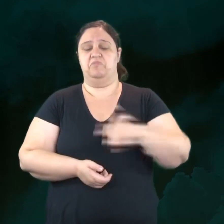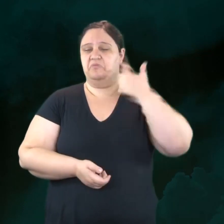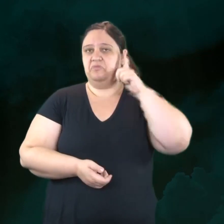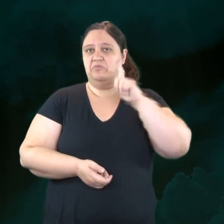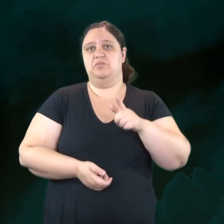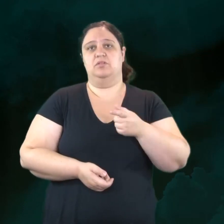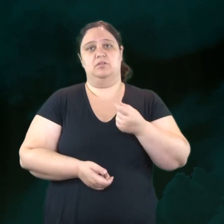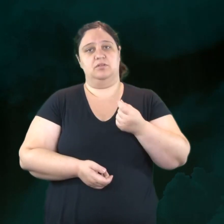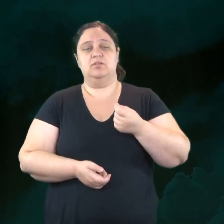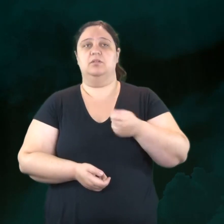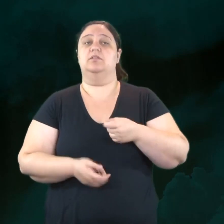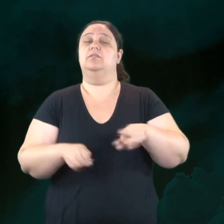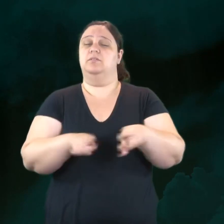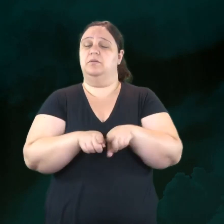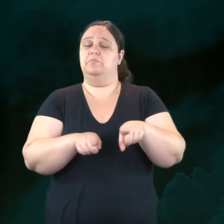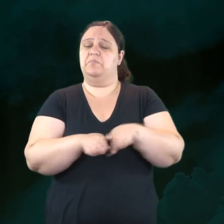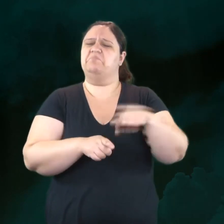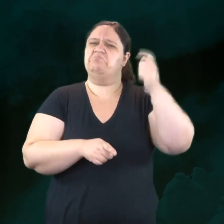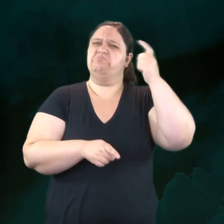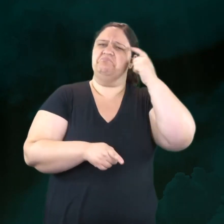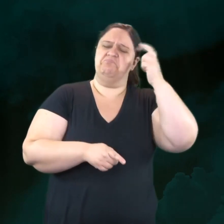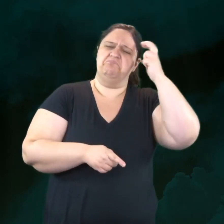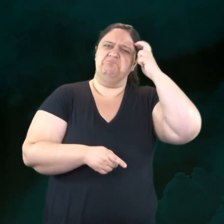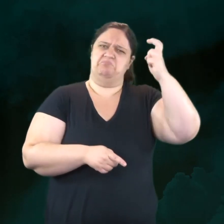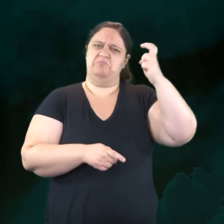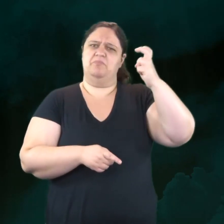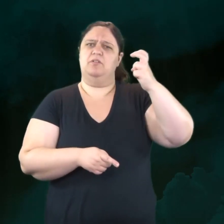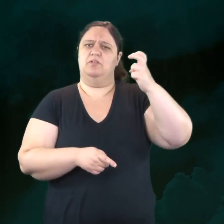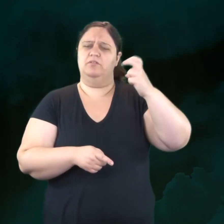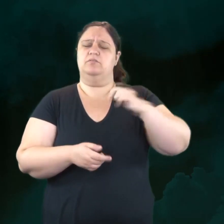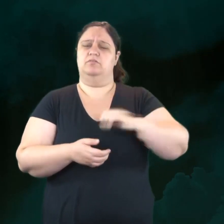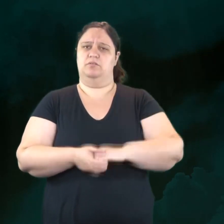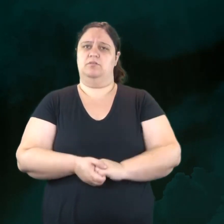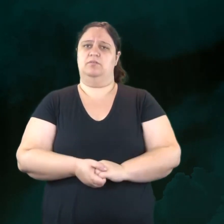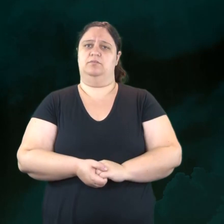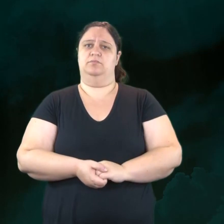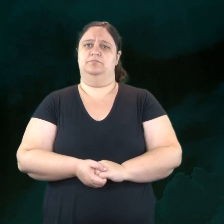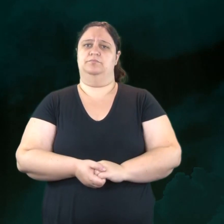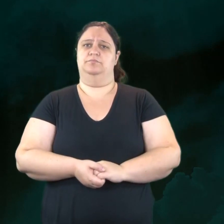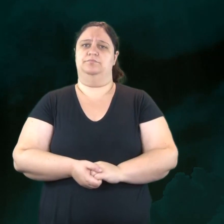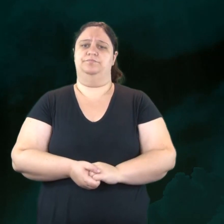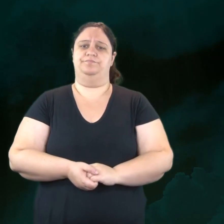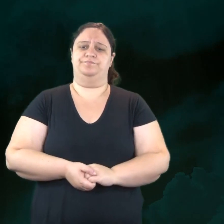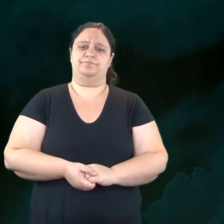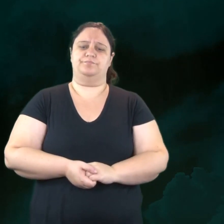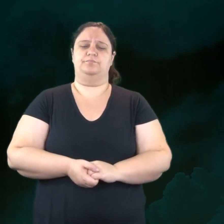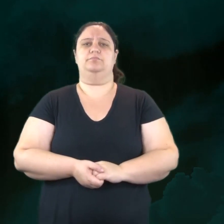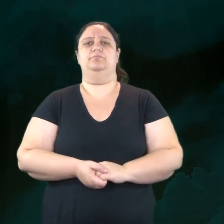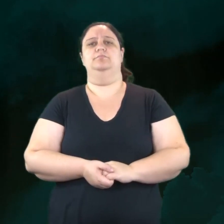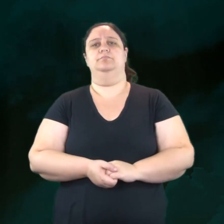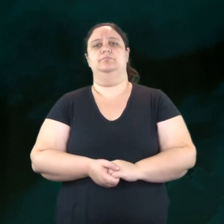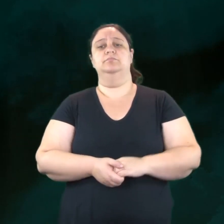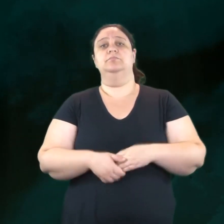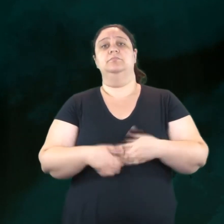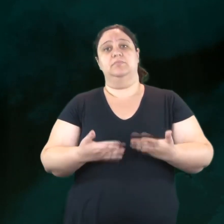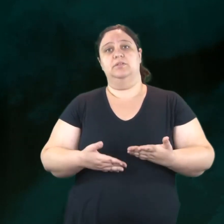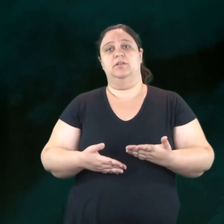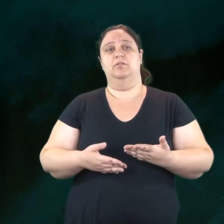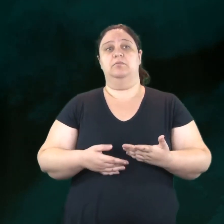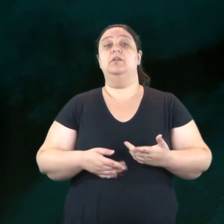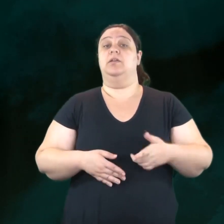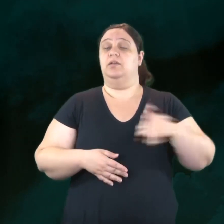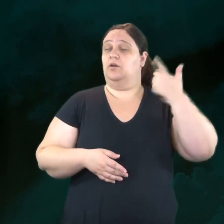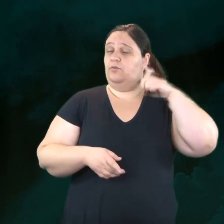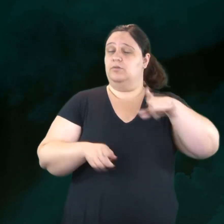consegue ter bom entendimento da palavra, e também tinham recursos financeiros, e eles eram